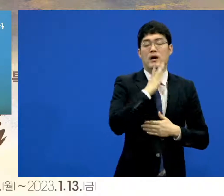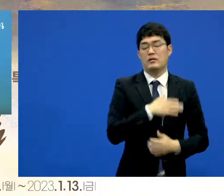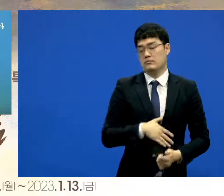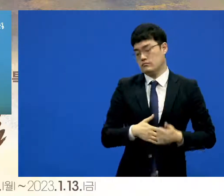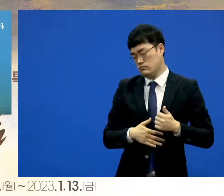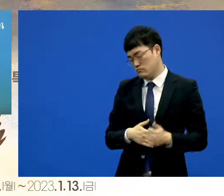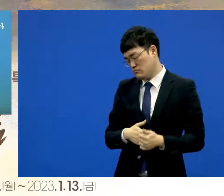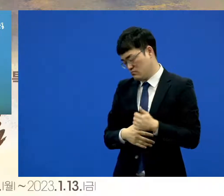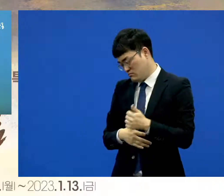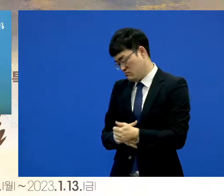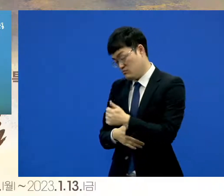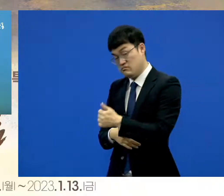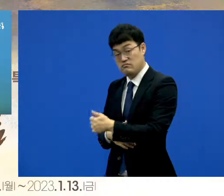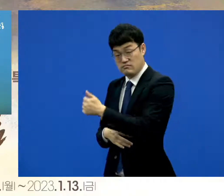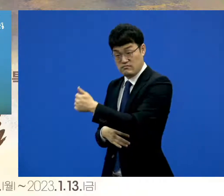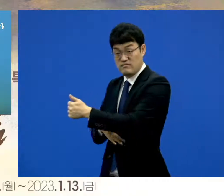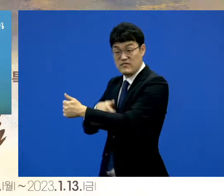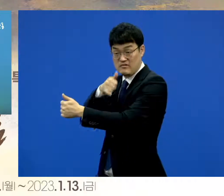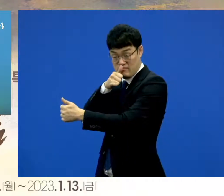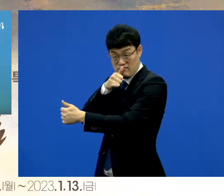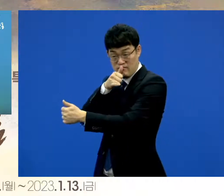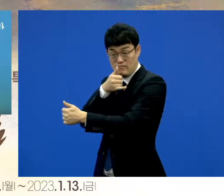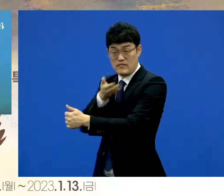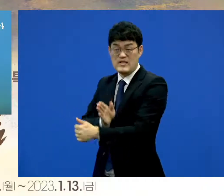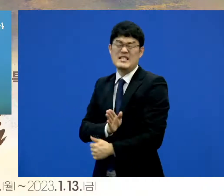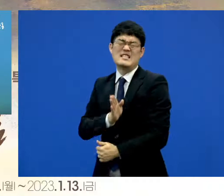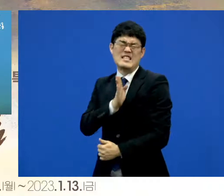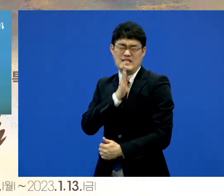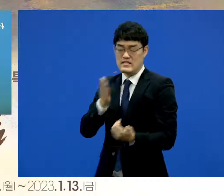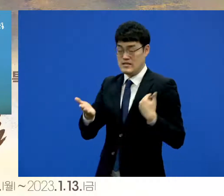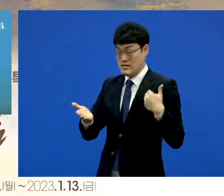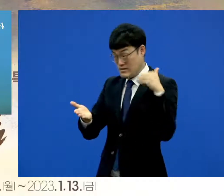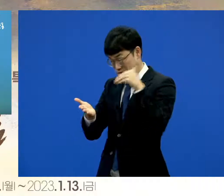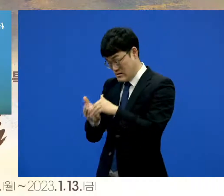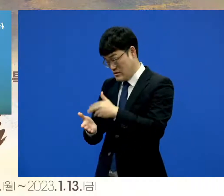것입니다. 문제는 무엇입니까? 탕자의 눈이 어두워져 있다.